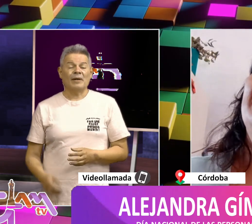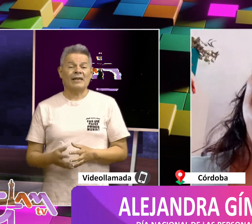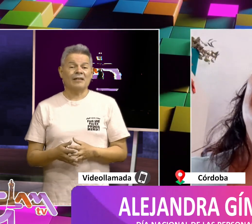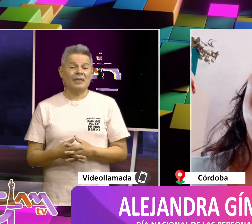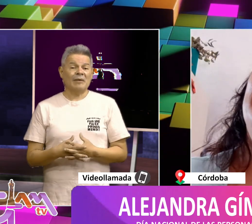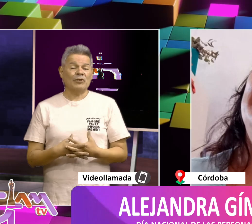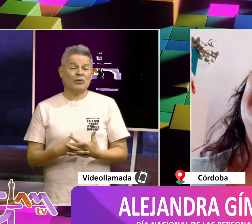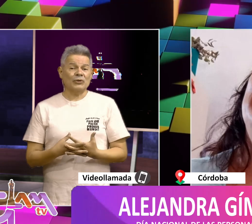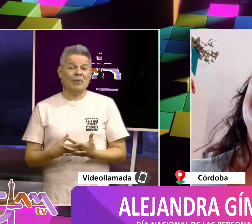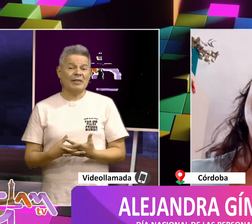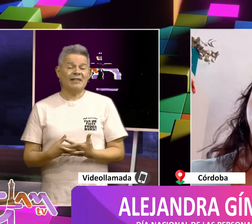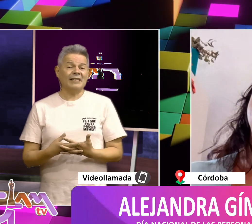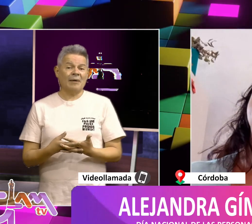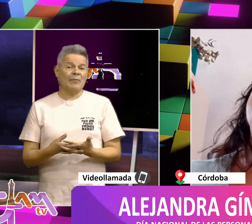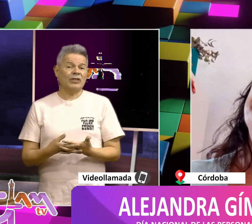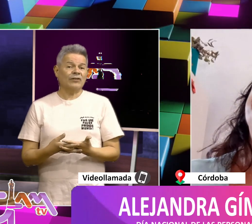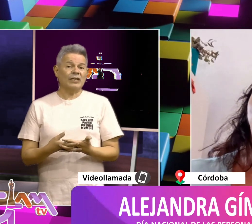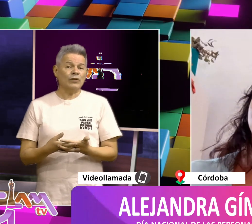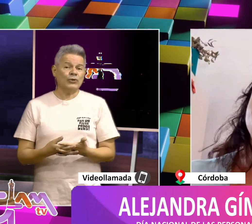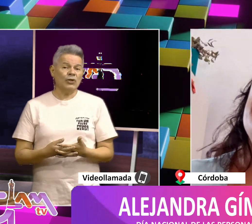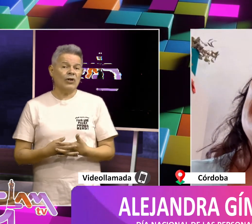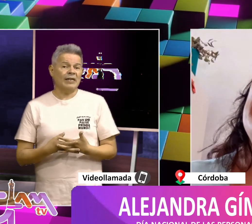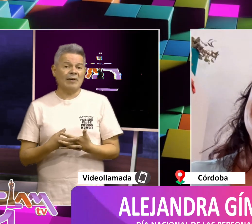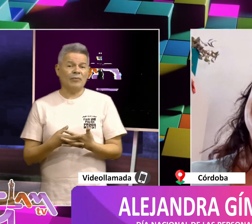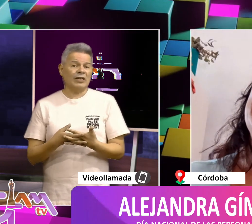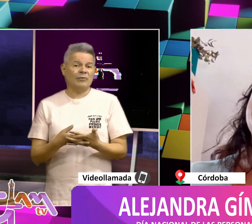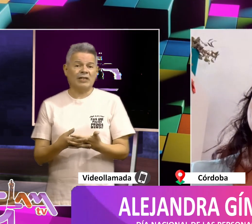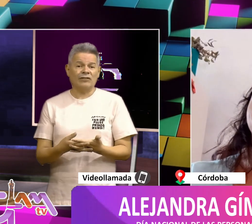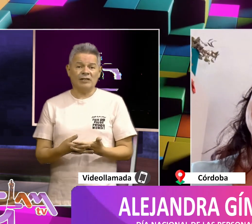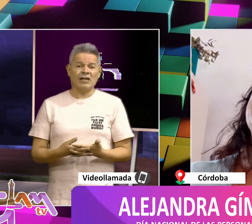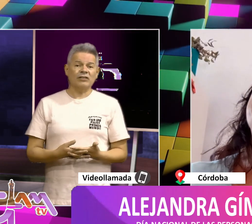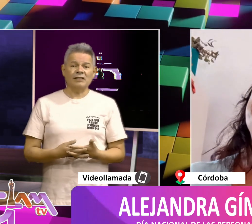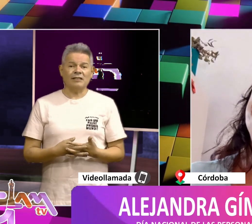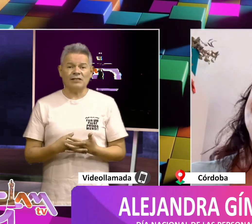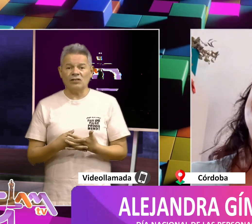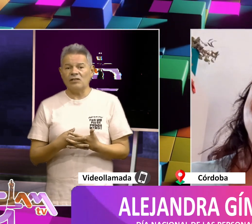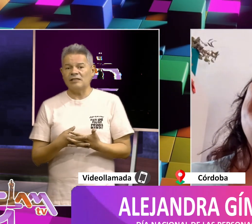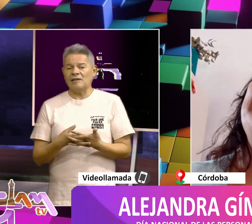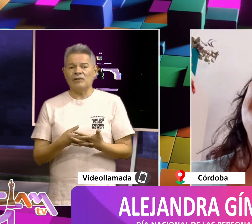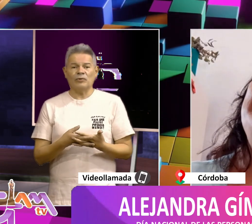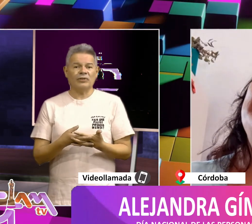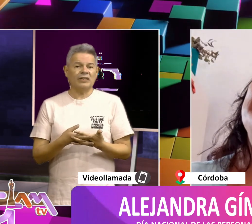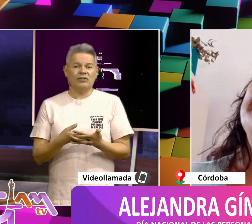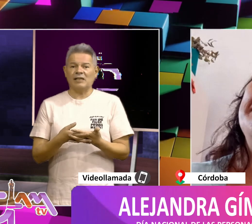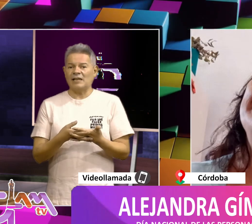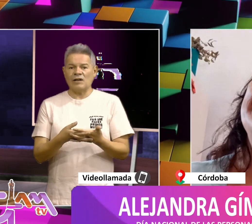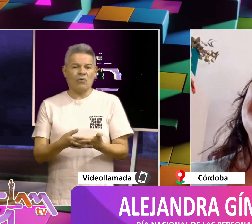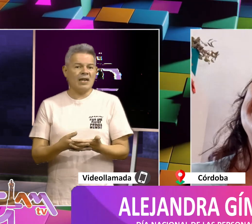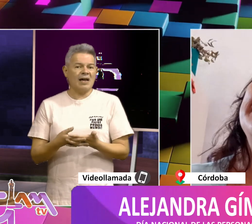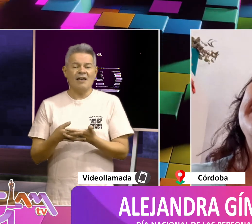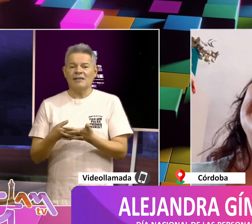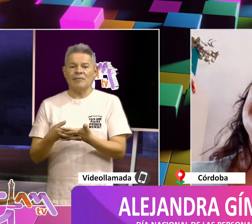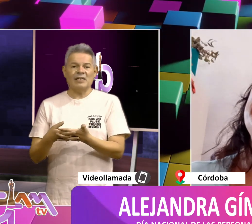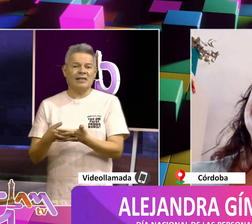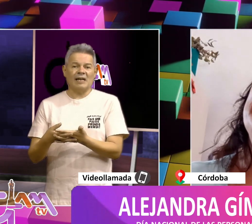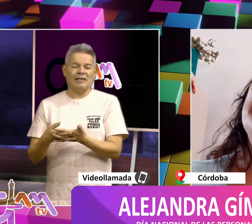Y la verdad que deberíamos nosotros aprender y hablamos tanto de inclusión y tenemos tantos días de concientización y se hablan un montón de cosas en la